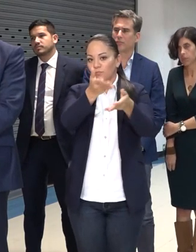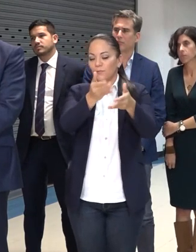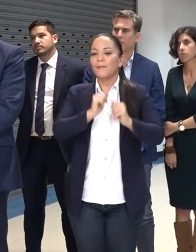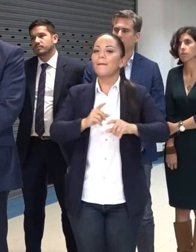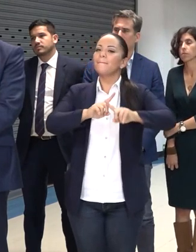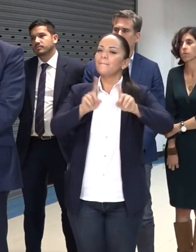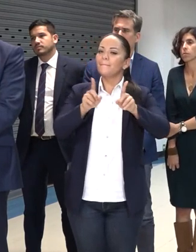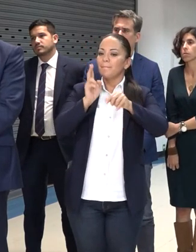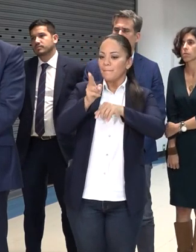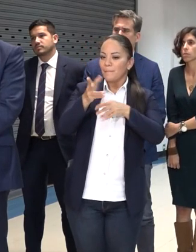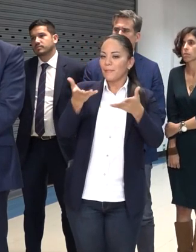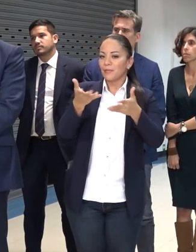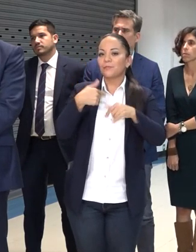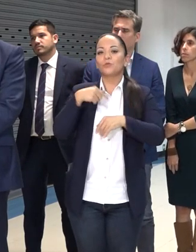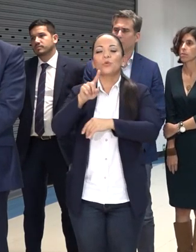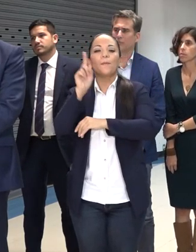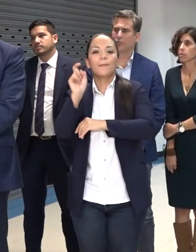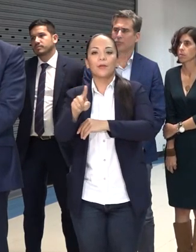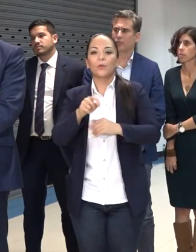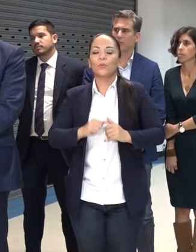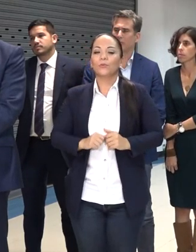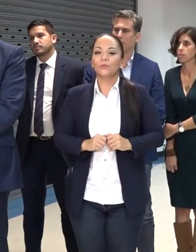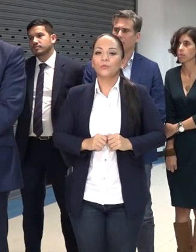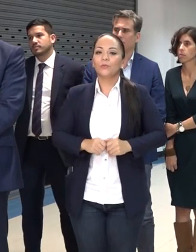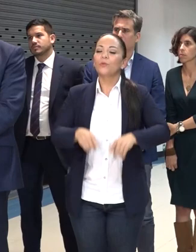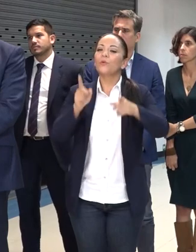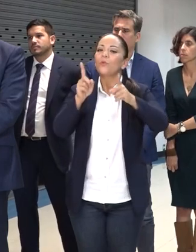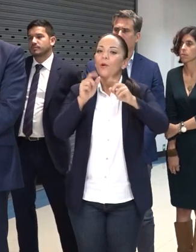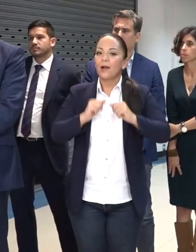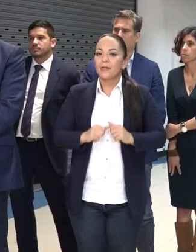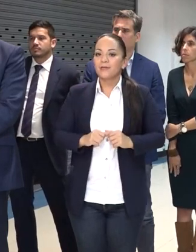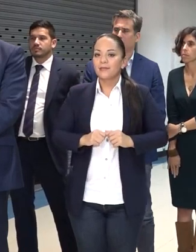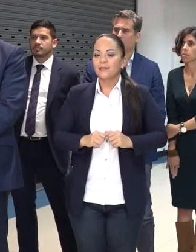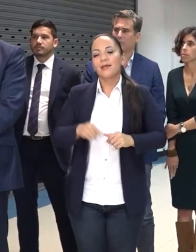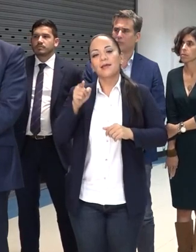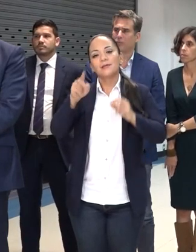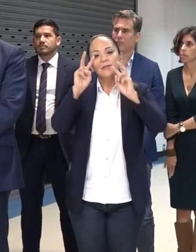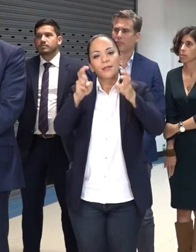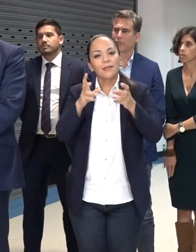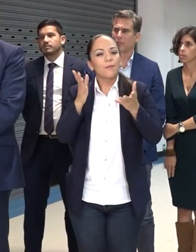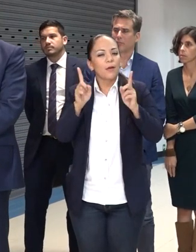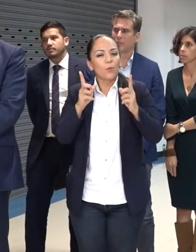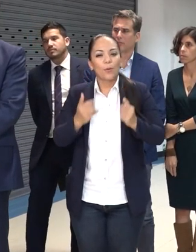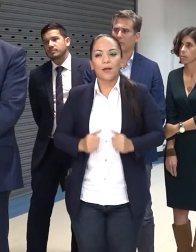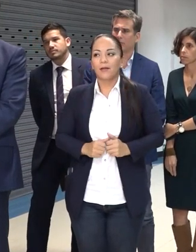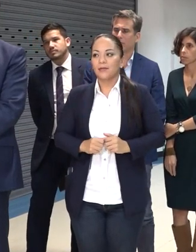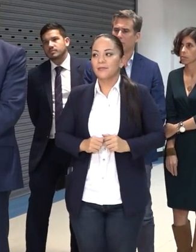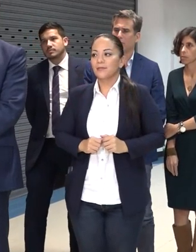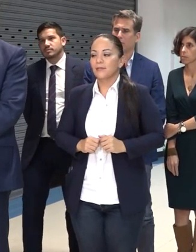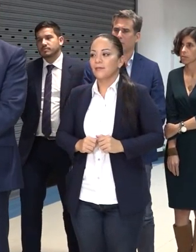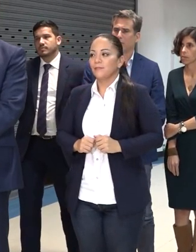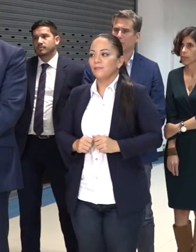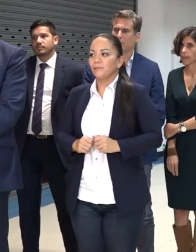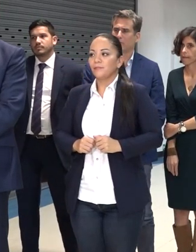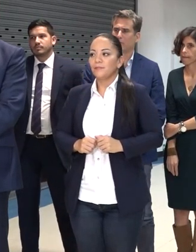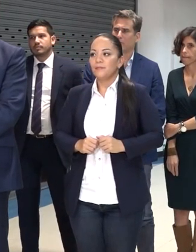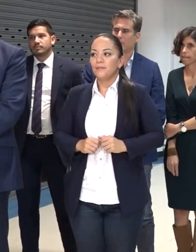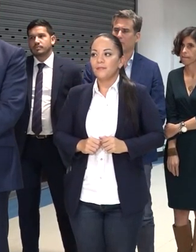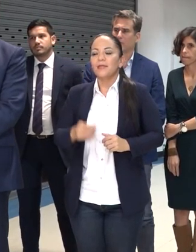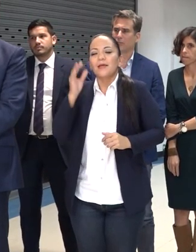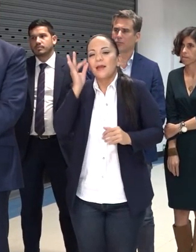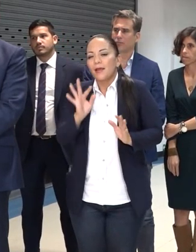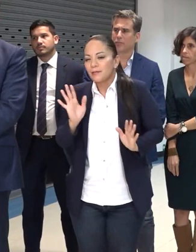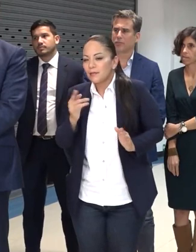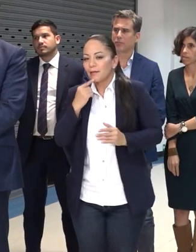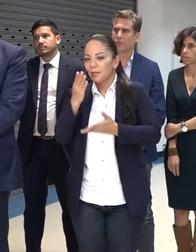misma línea, yo quisiera preguntarle cuál es, digamos, en este punto, la creencia, digamos,